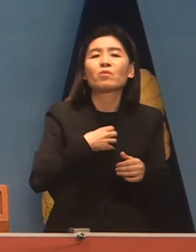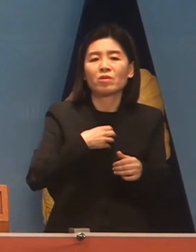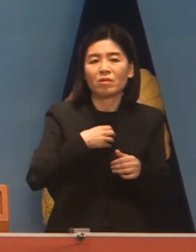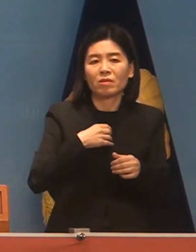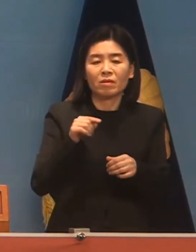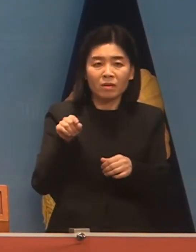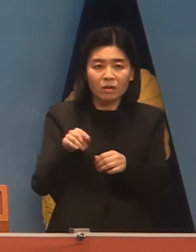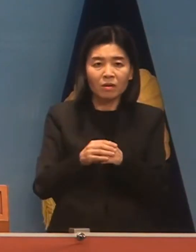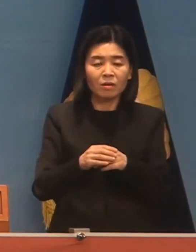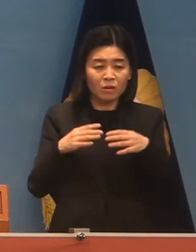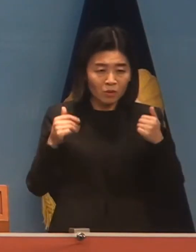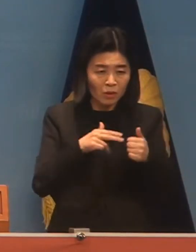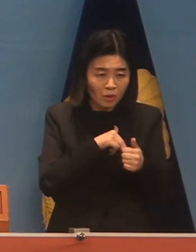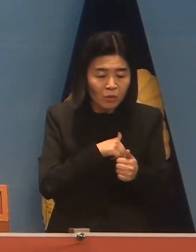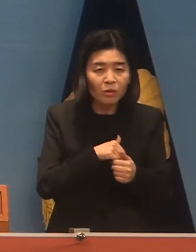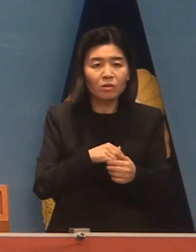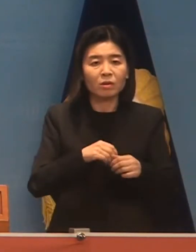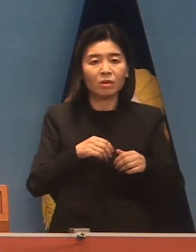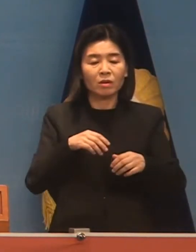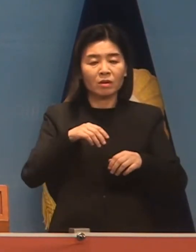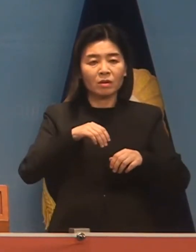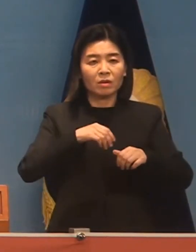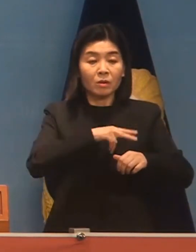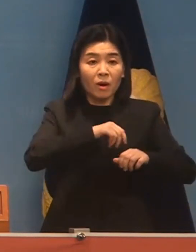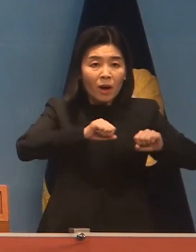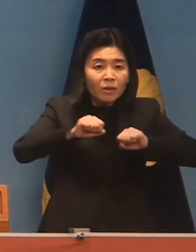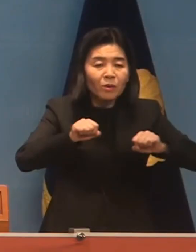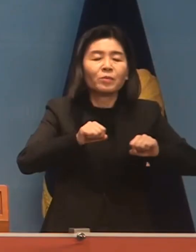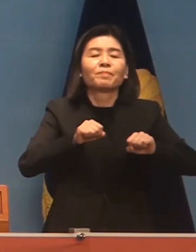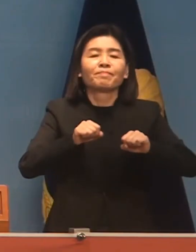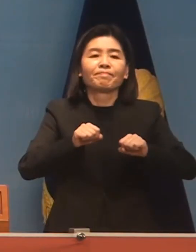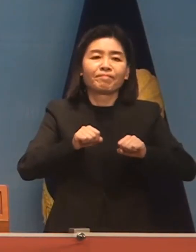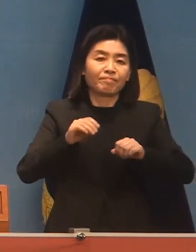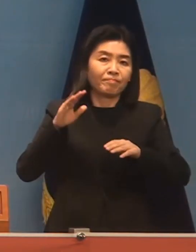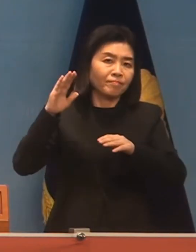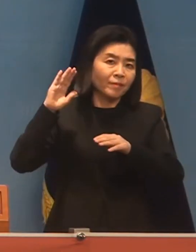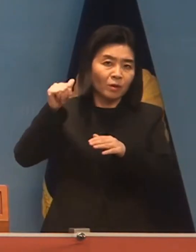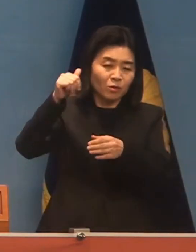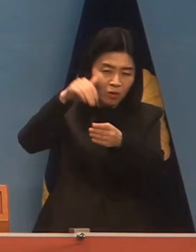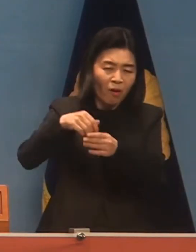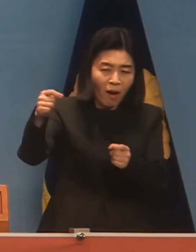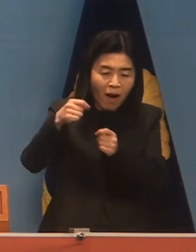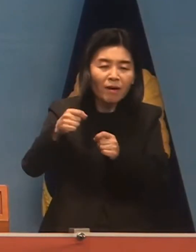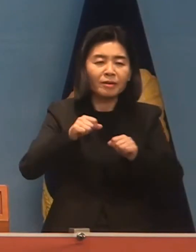자리에 계신 의원님과 의정활동으로 특히 대선 전국에서 해야 할 일이 많으시겠지만